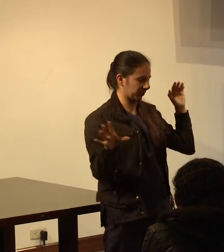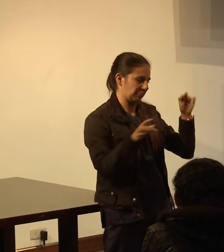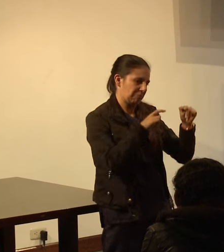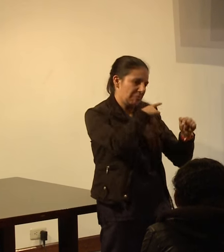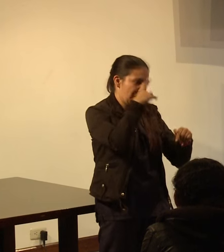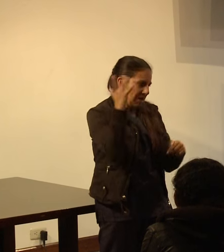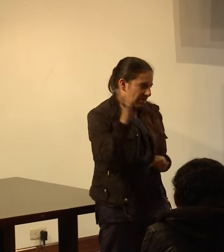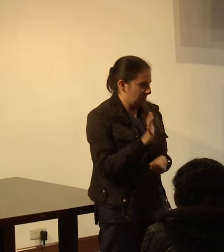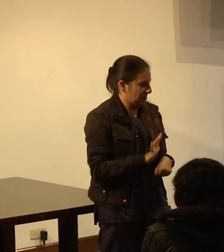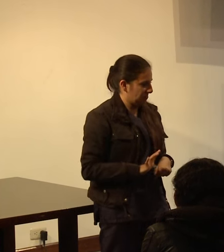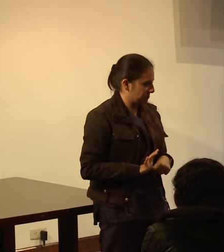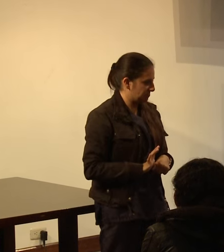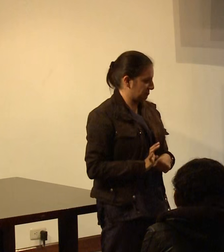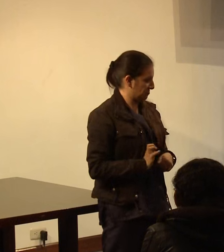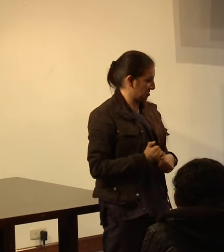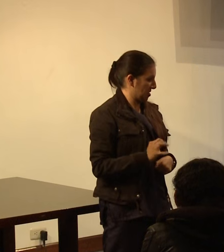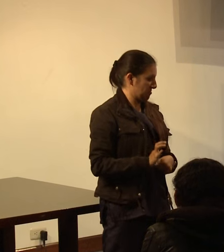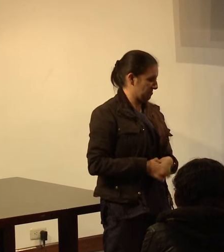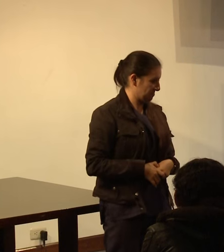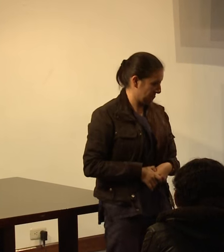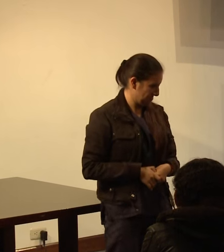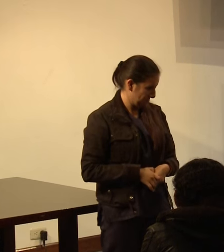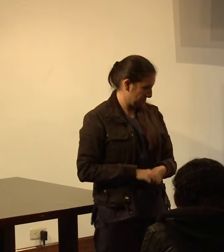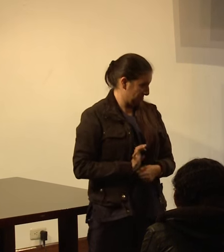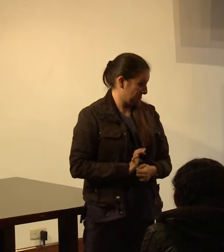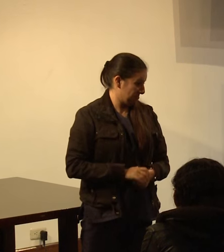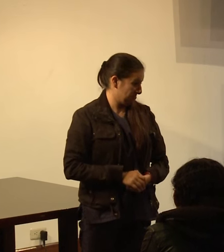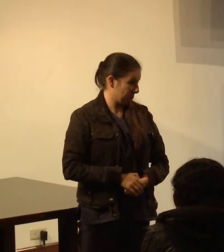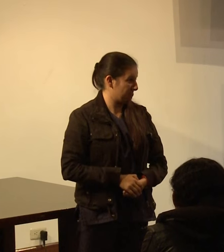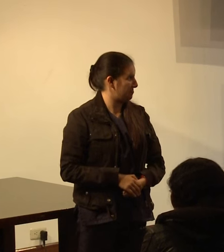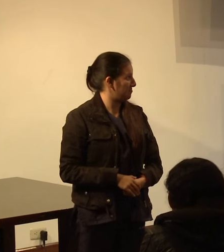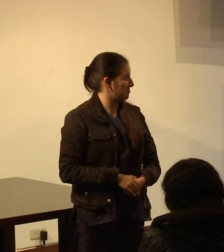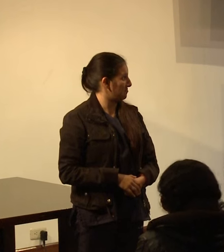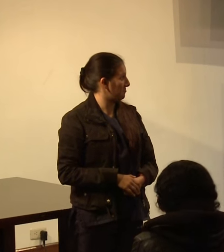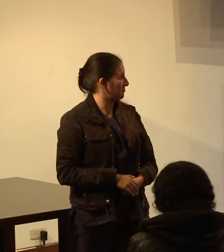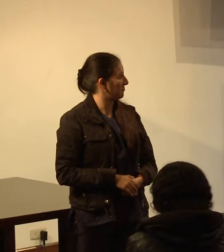nubes, que son blancas y ya.